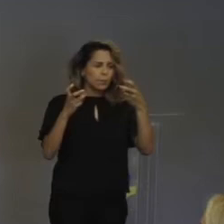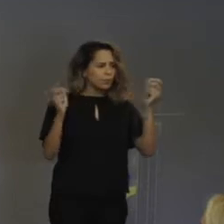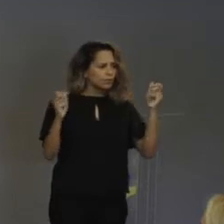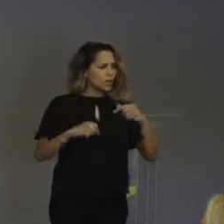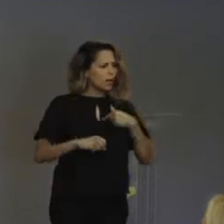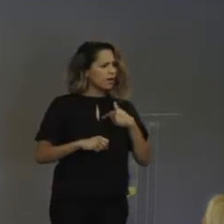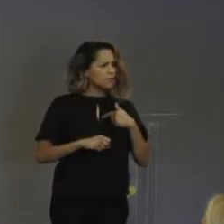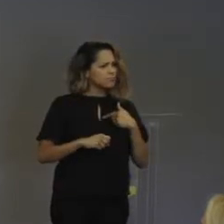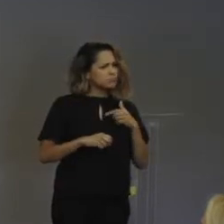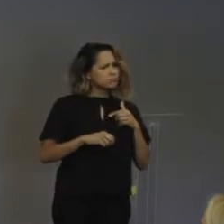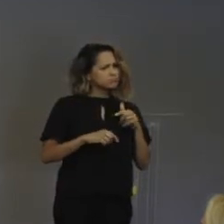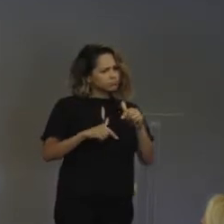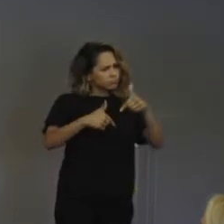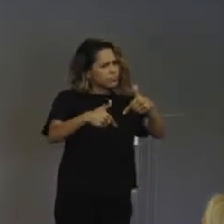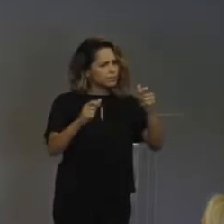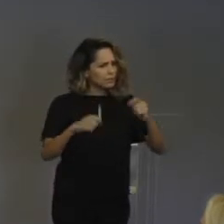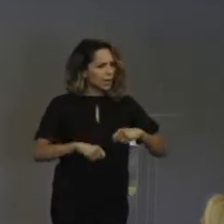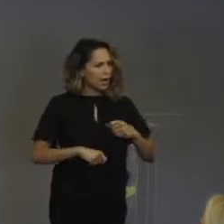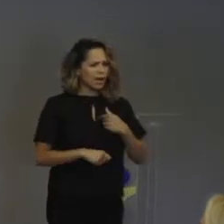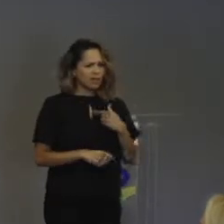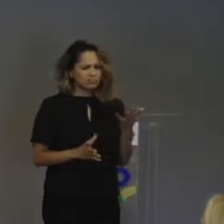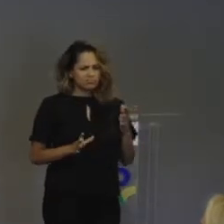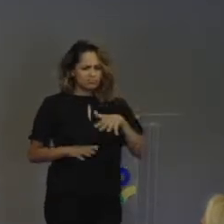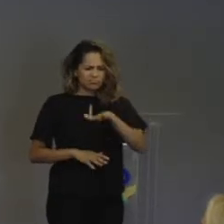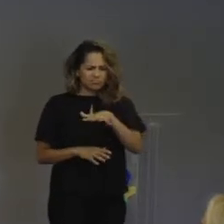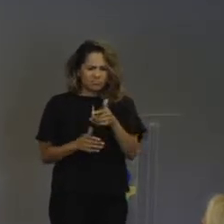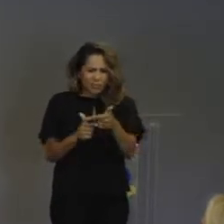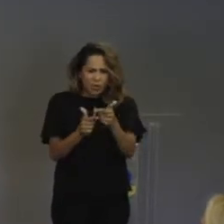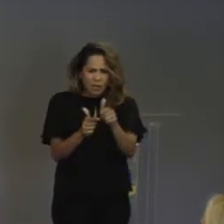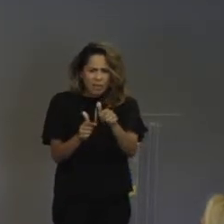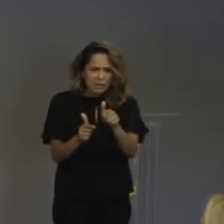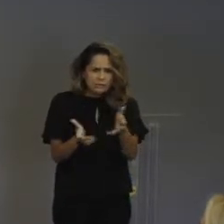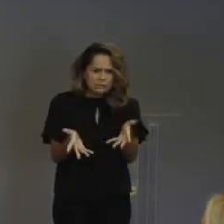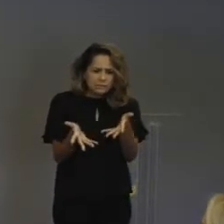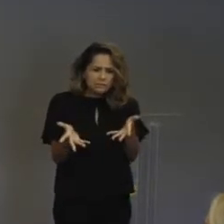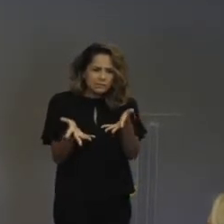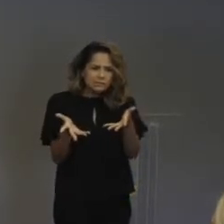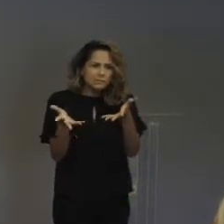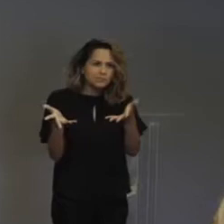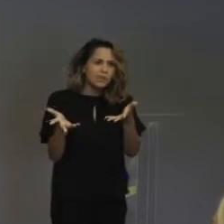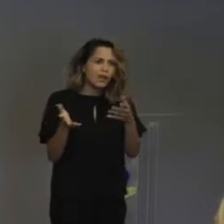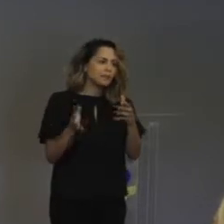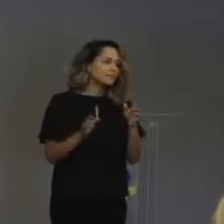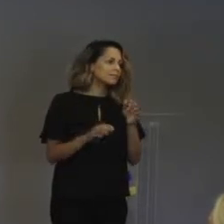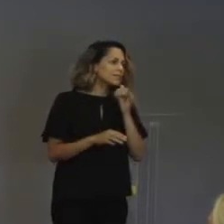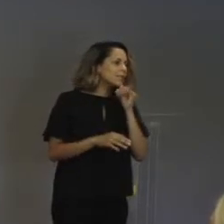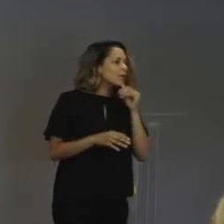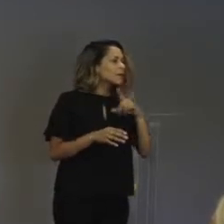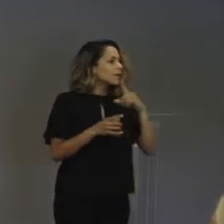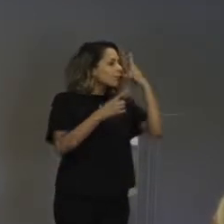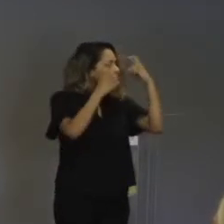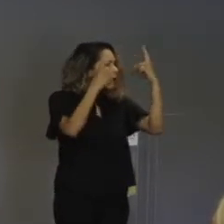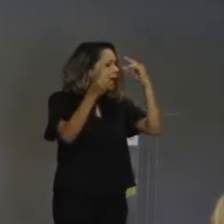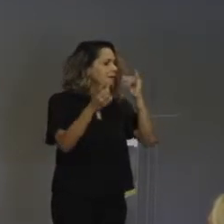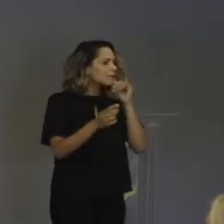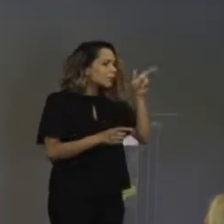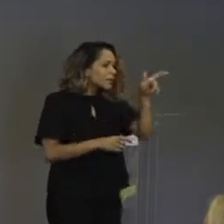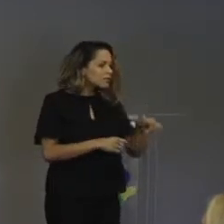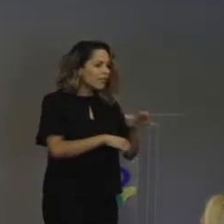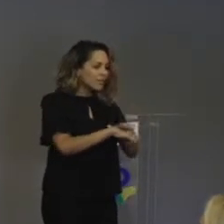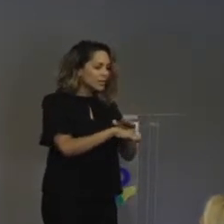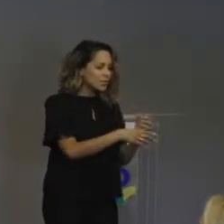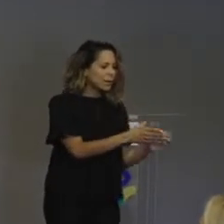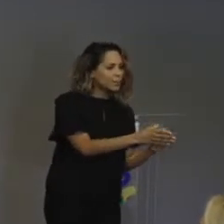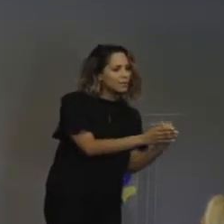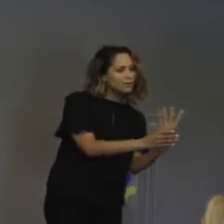estar com problemas, esse meu cantinho eu vou cuidar dele. Daí vem as hortas urbanas, daí vem o Boa